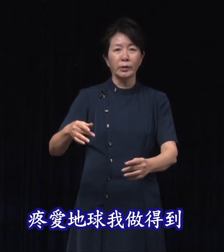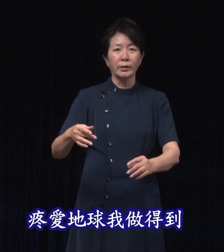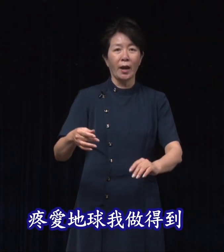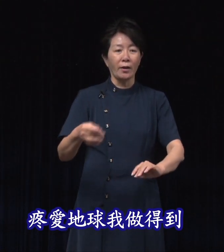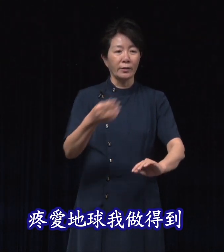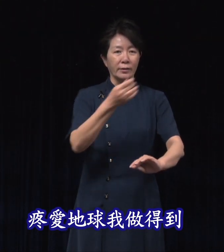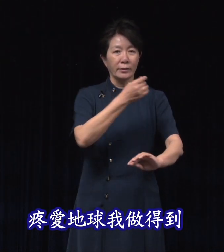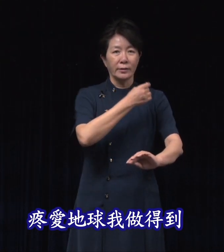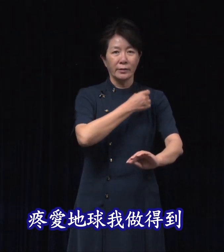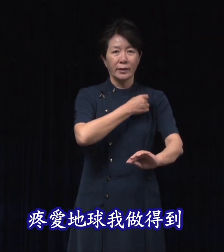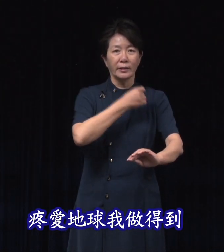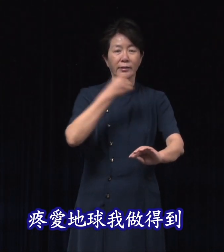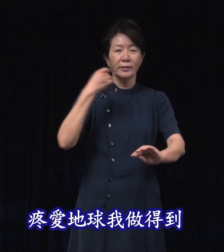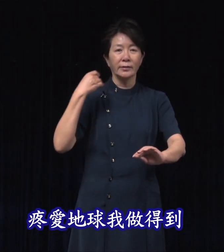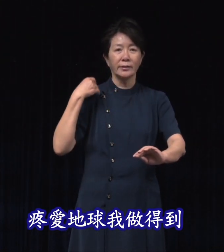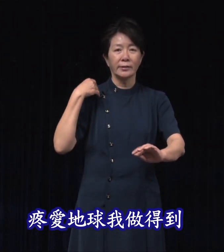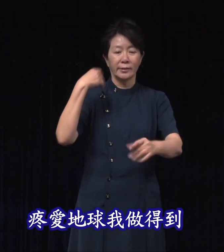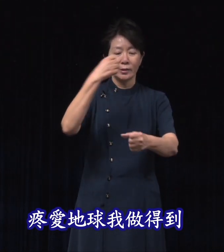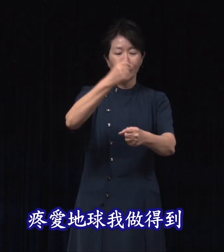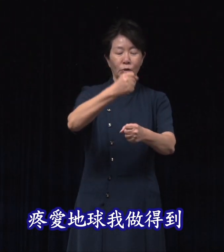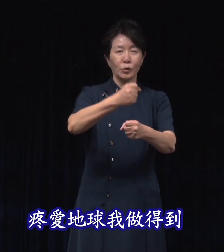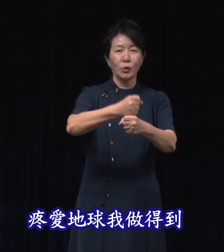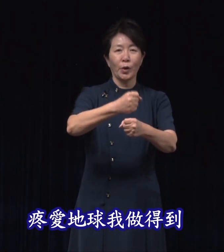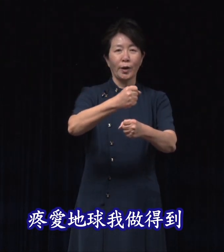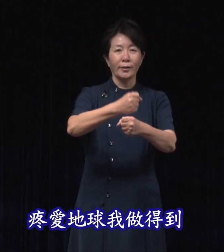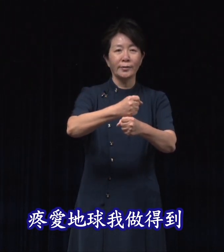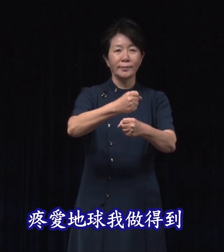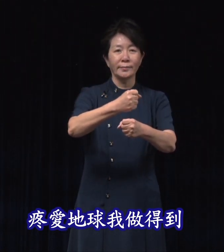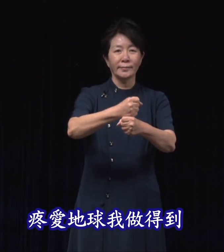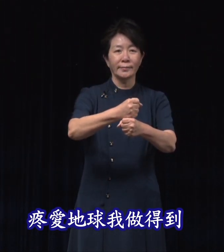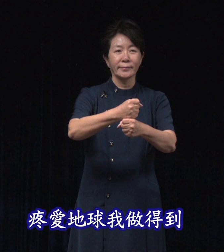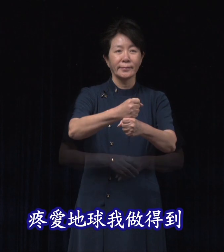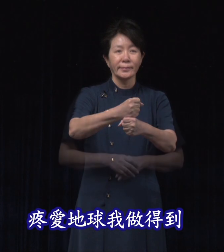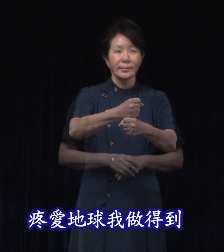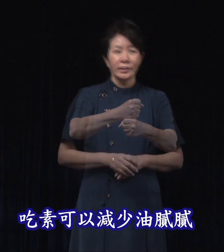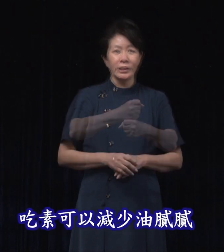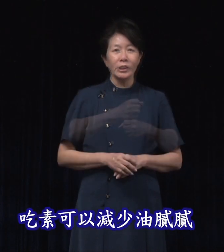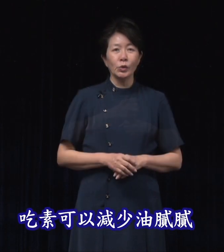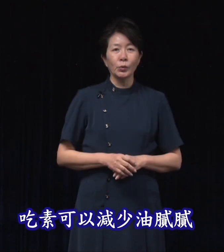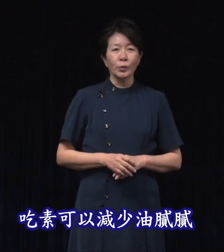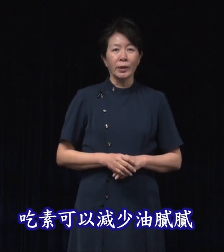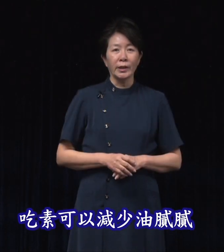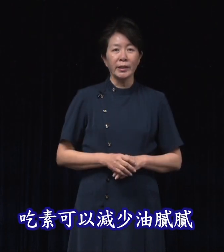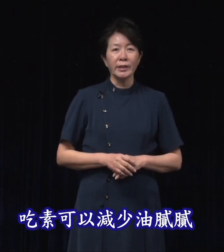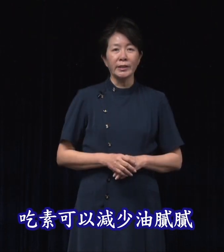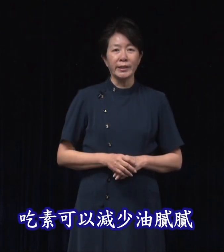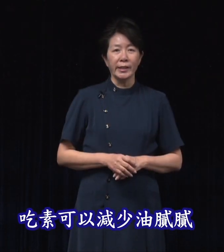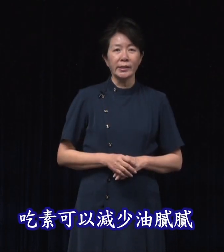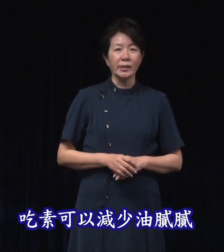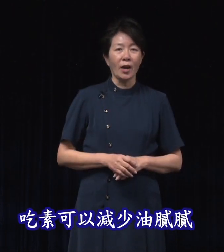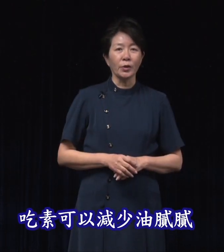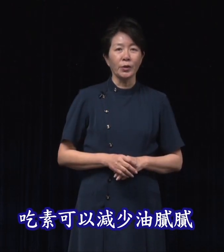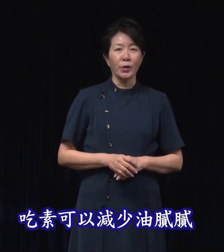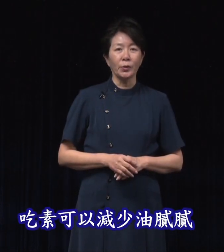到，能做，吃素可以减少油腻